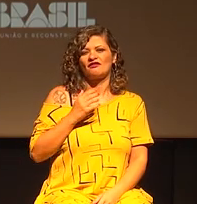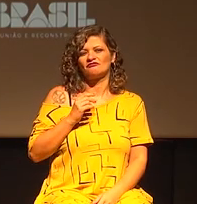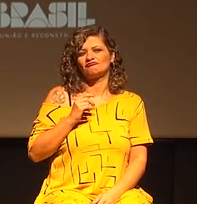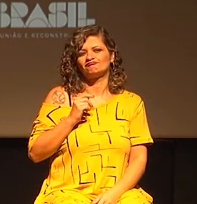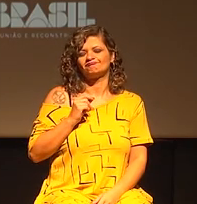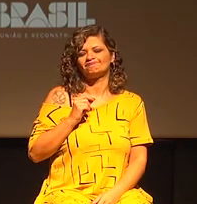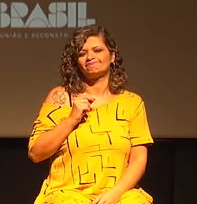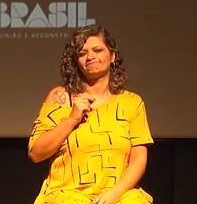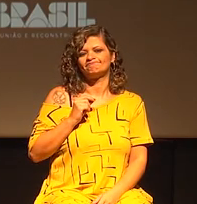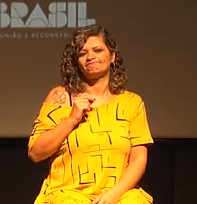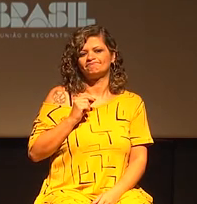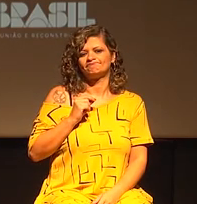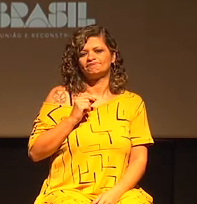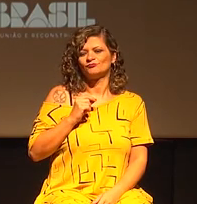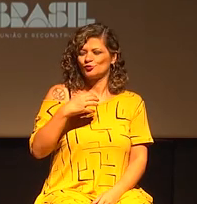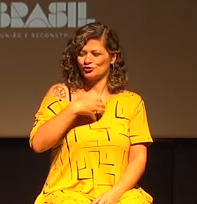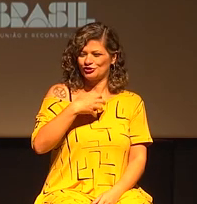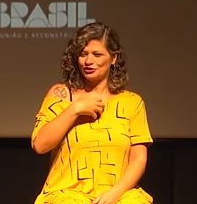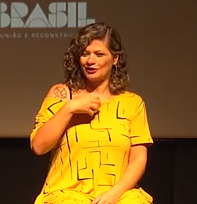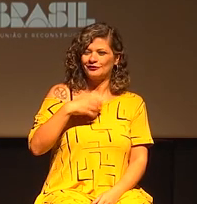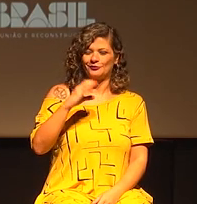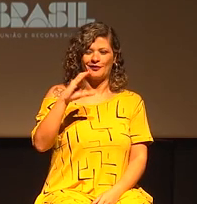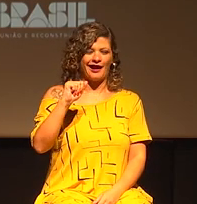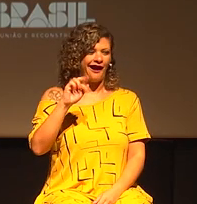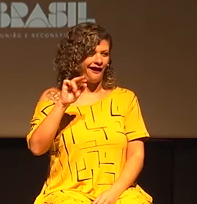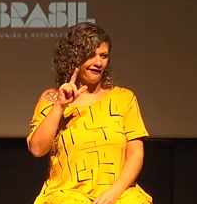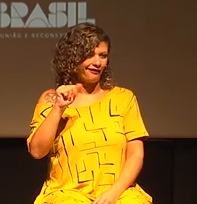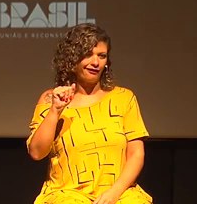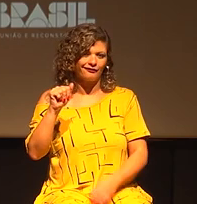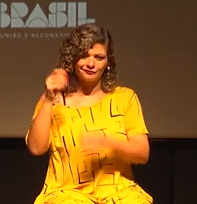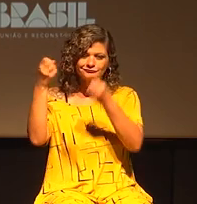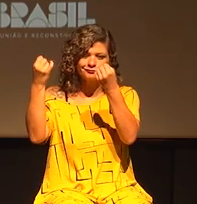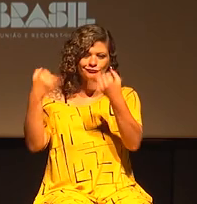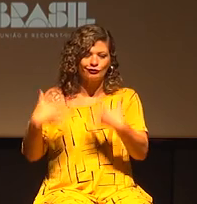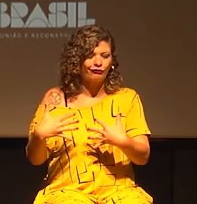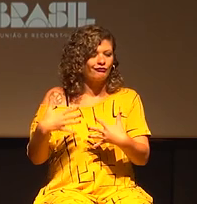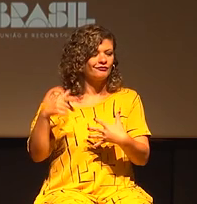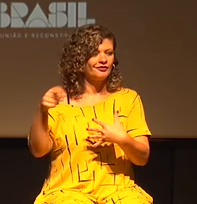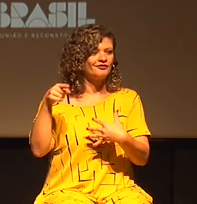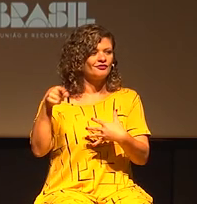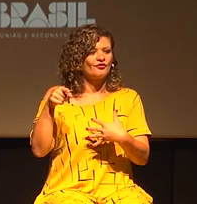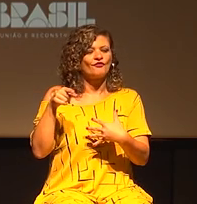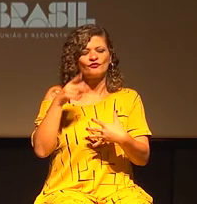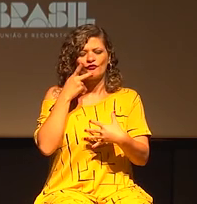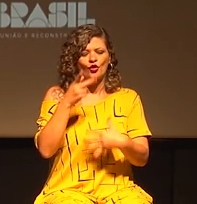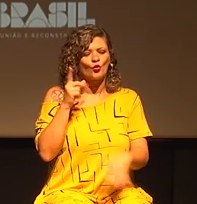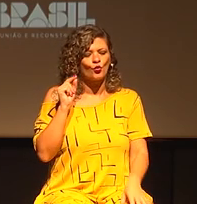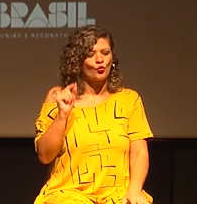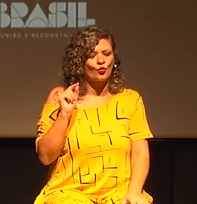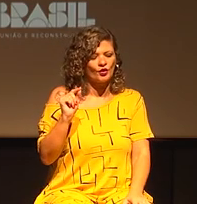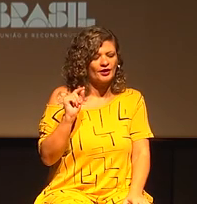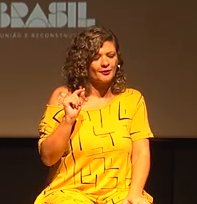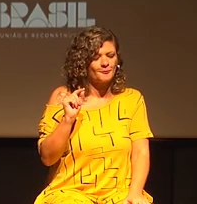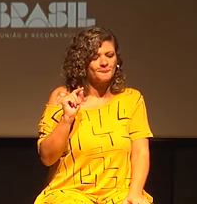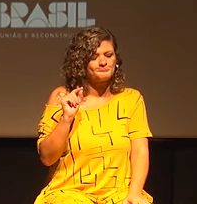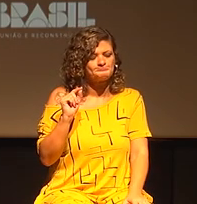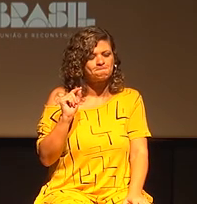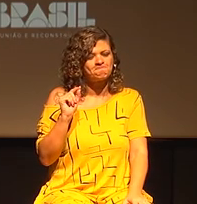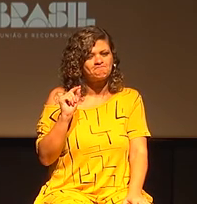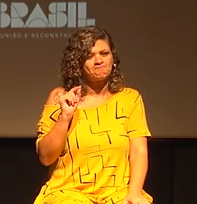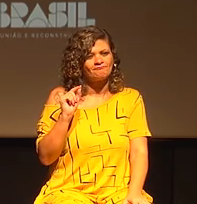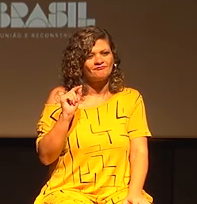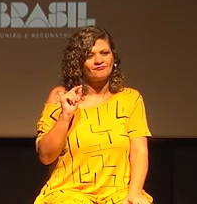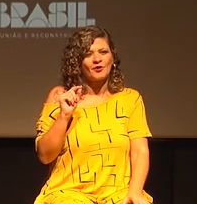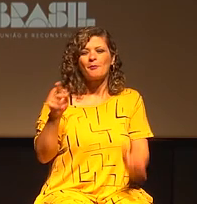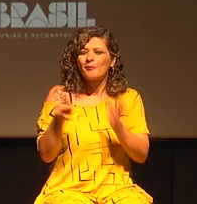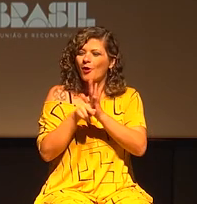da assim da forma que você colocou Carla a questão né do da da sua fala eh quando você falou assim eh do